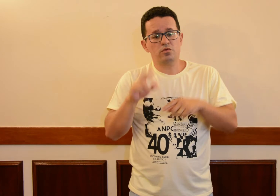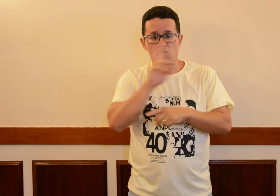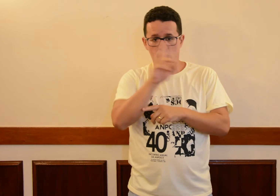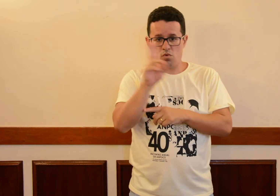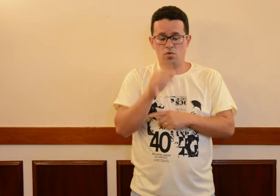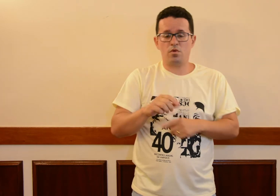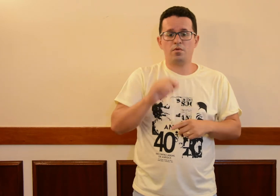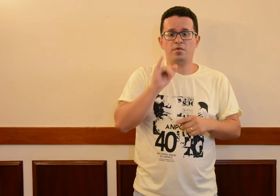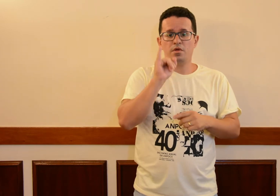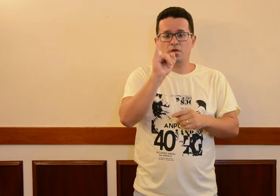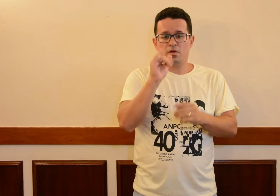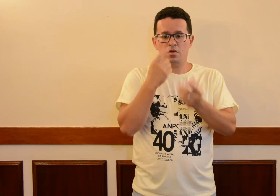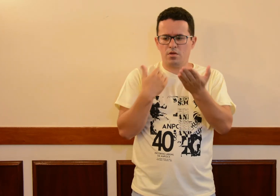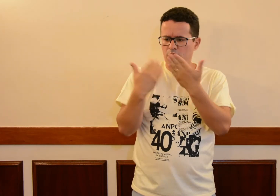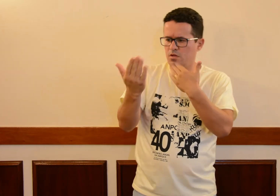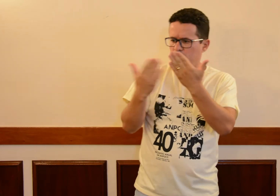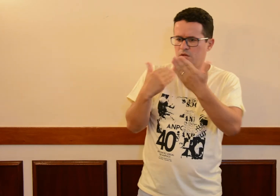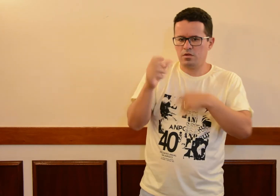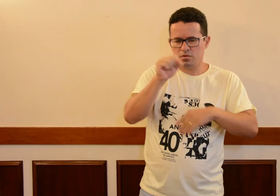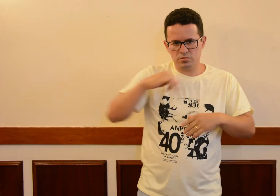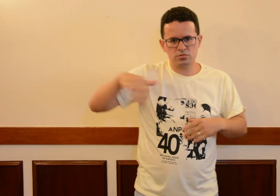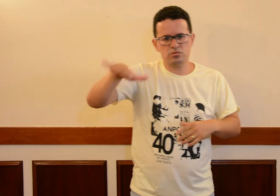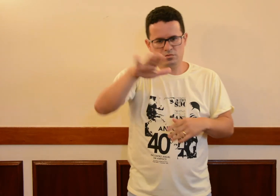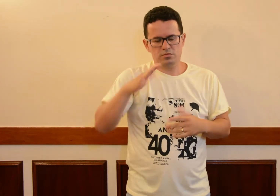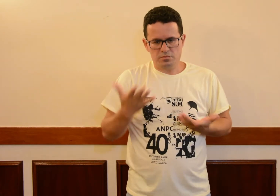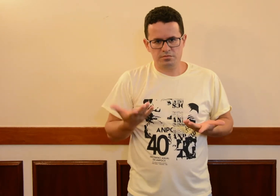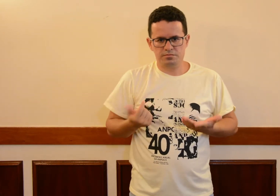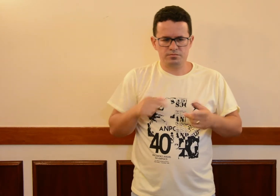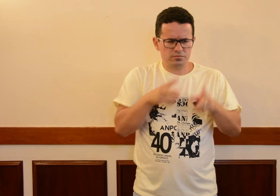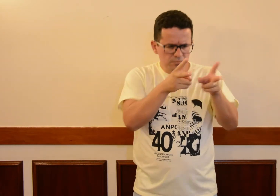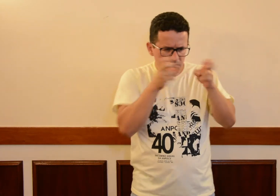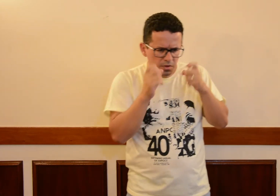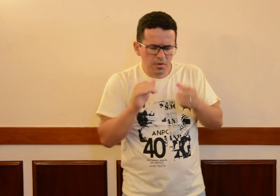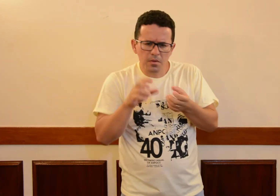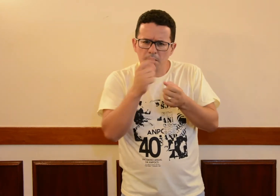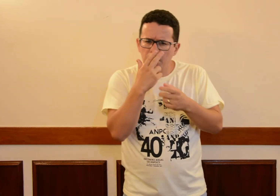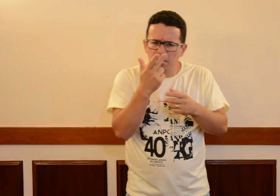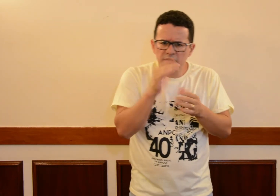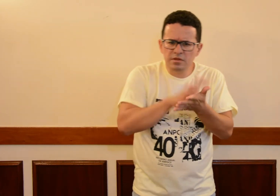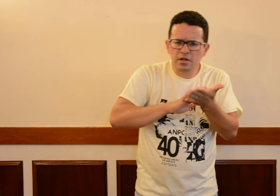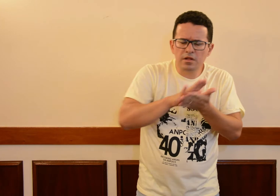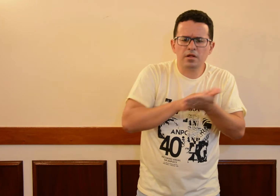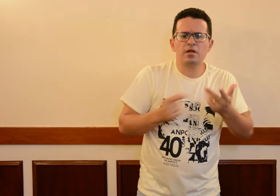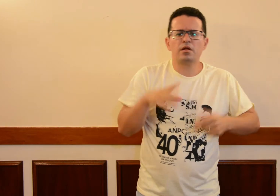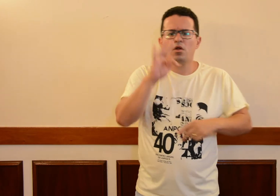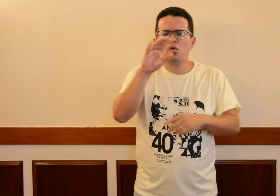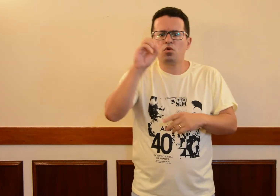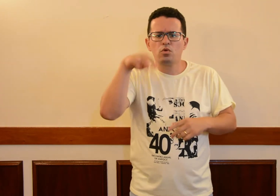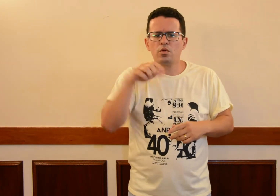interação social. Tal concepção não parecia em nada com a ideia que Tomás e sua mãe tinham sobre ele